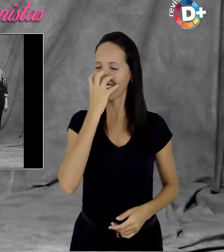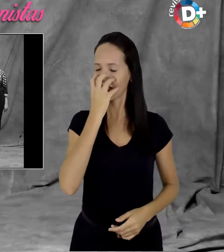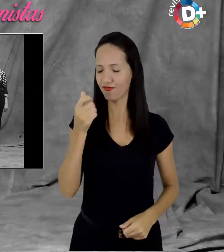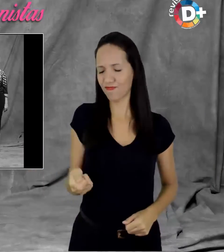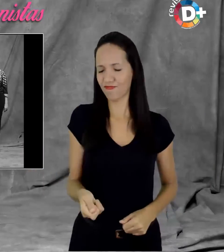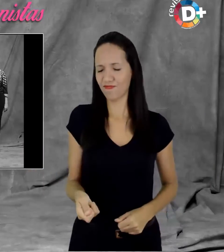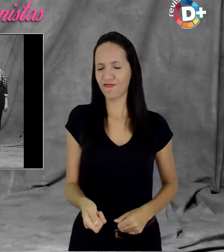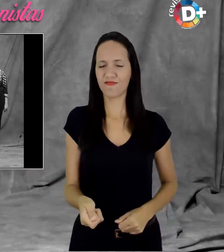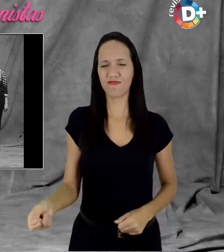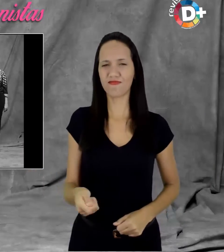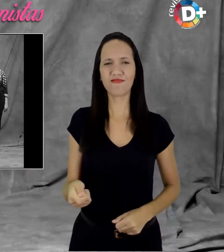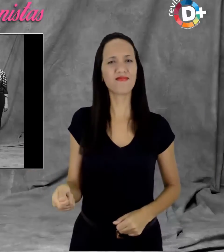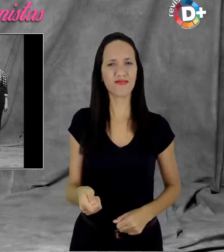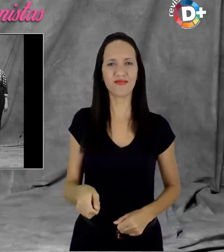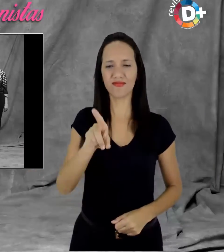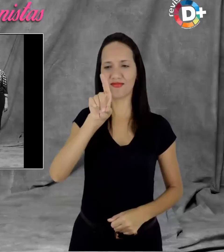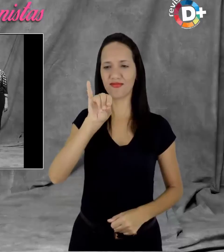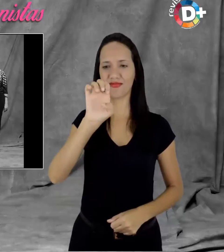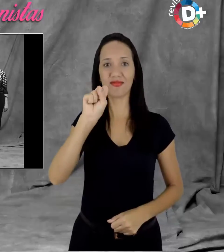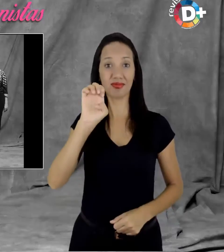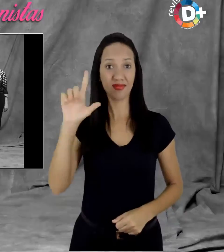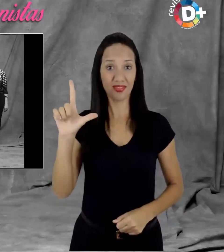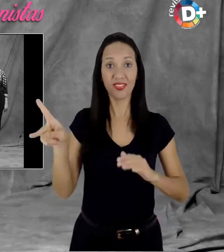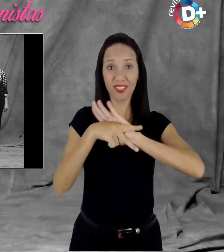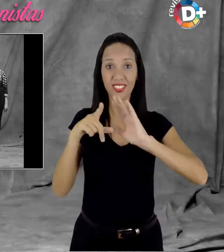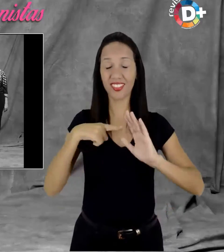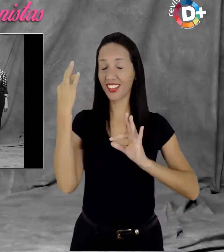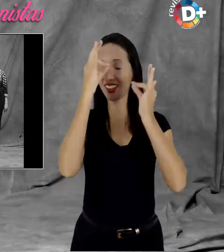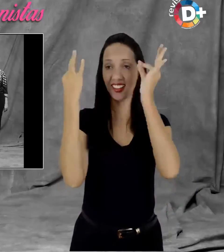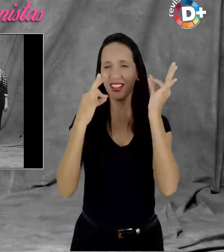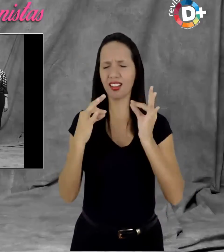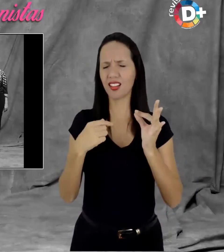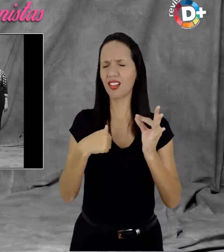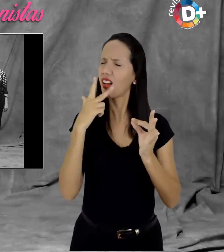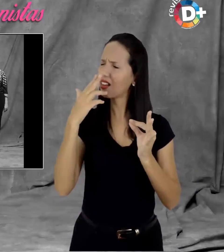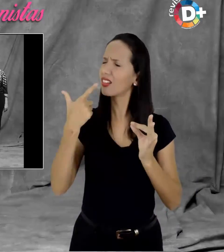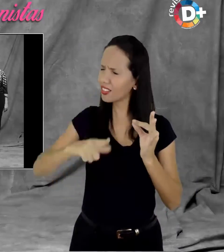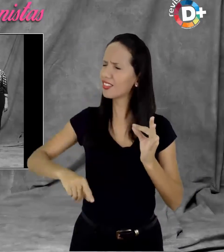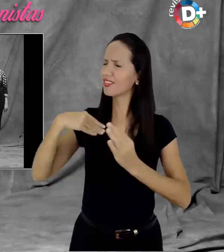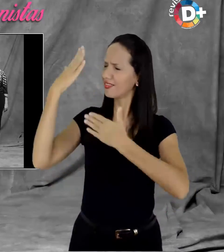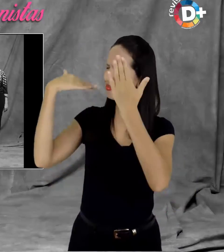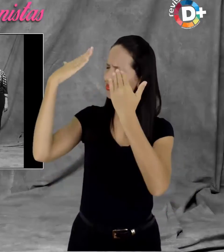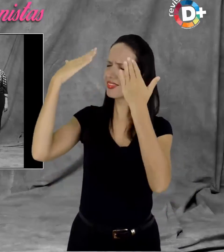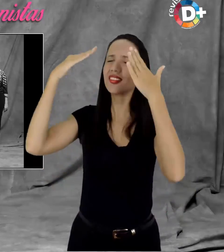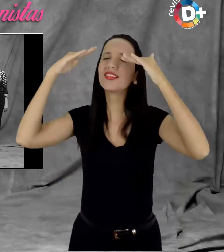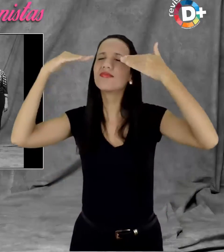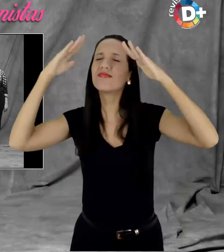com o seu cão-guia, o Diesel, e claro, maquiada. Não seria melhor retocar? Eu esqueci